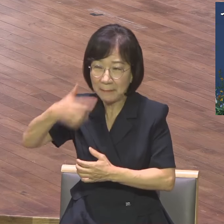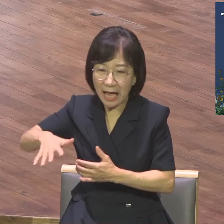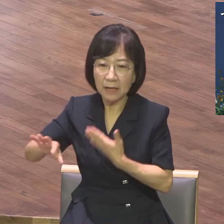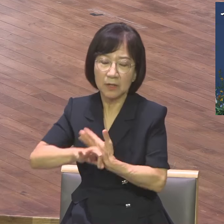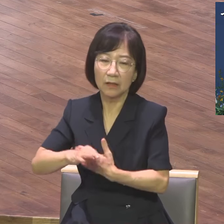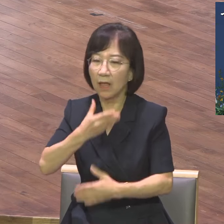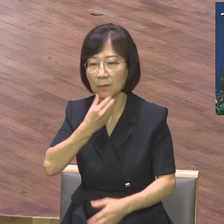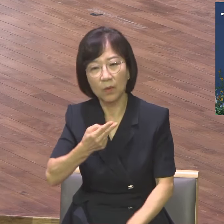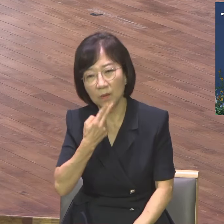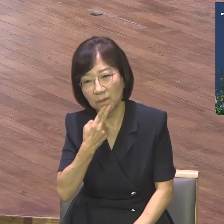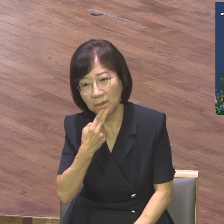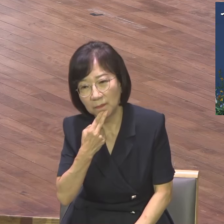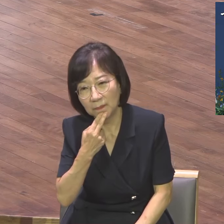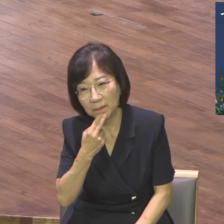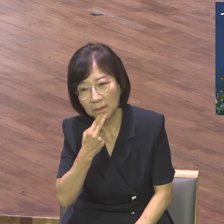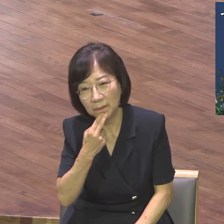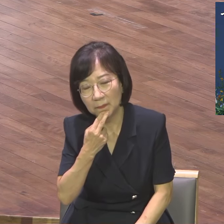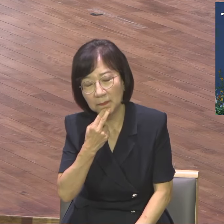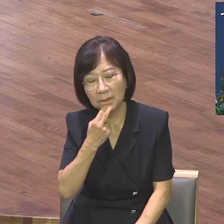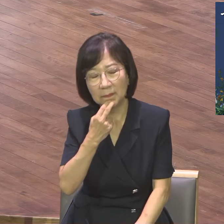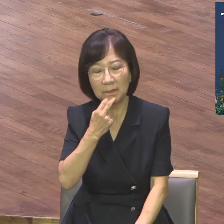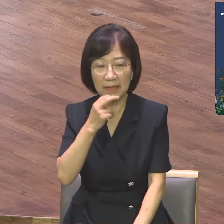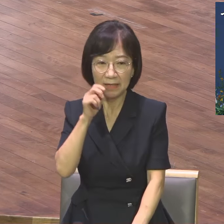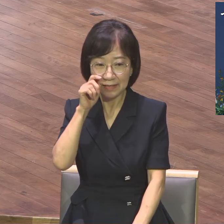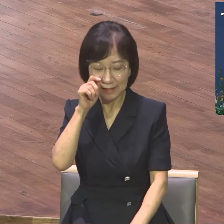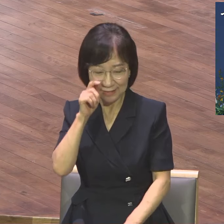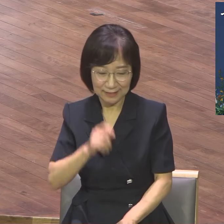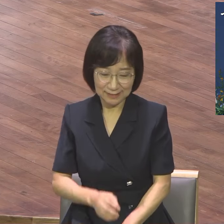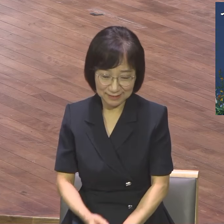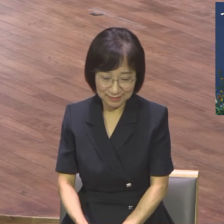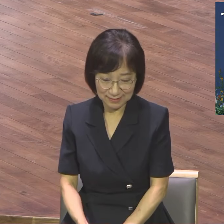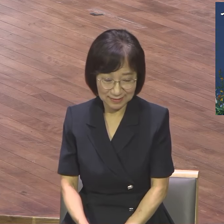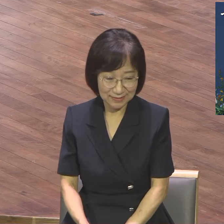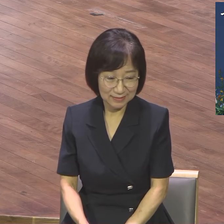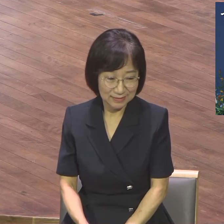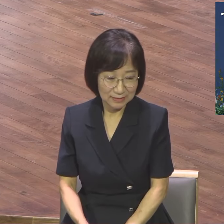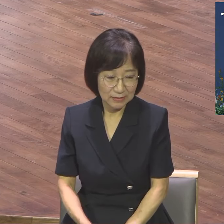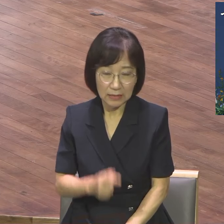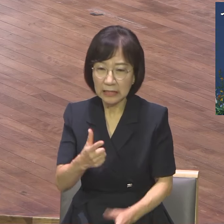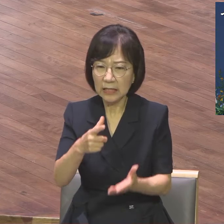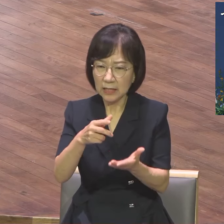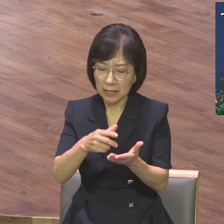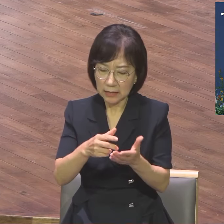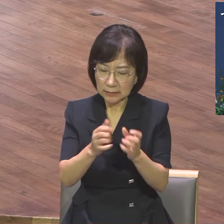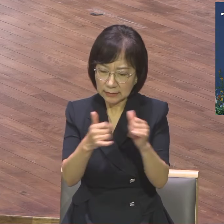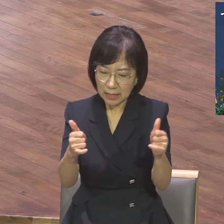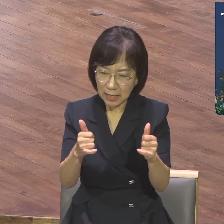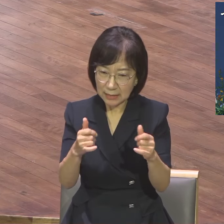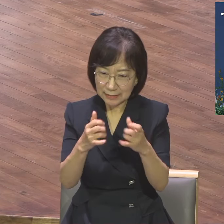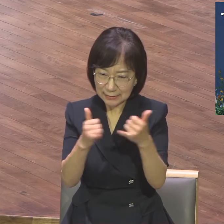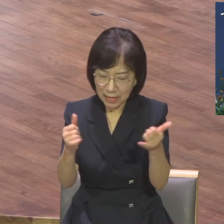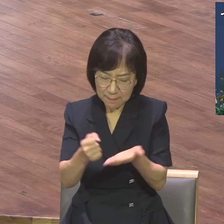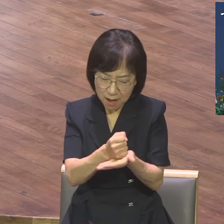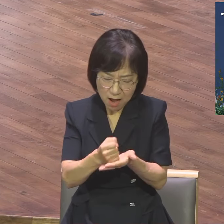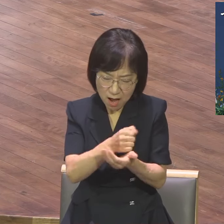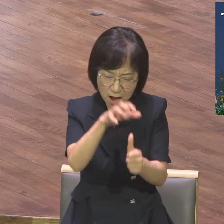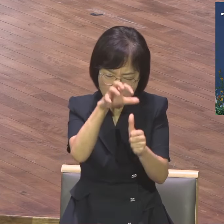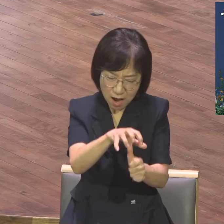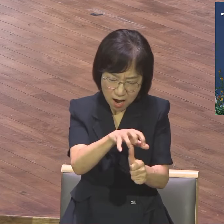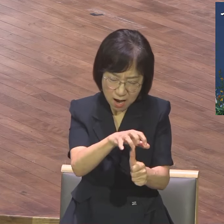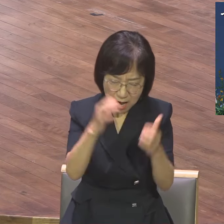창조되었다. 이 말씀이죠. 이 모든 문제를 해방하기 위해서 이 운명에서 해방시키기